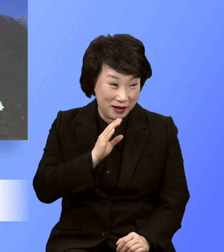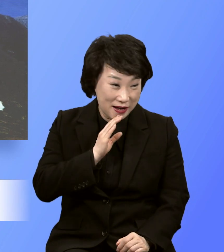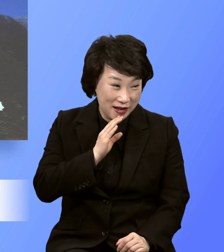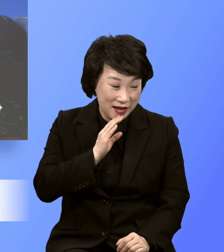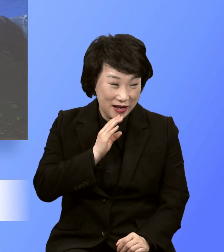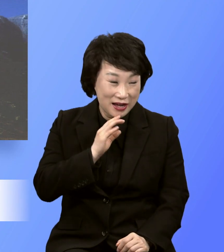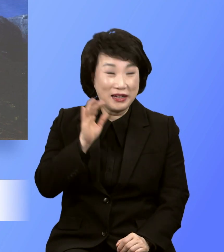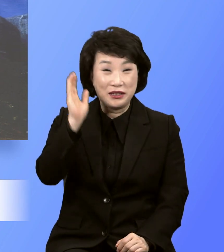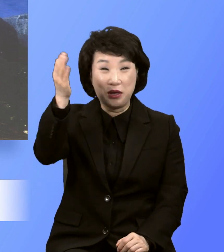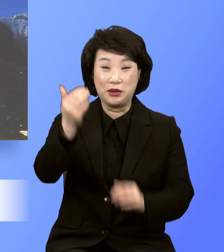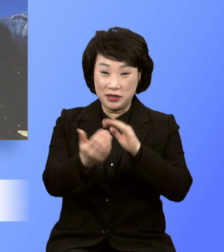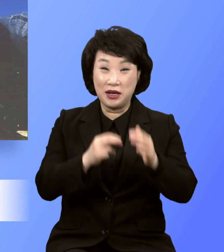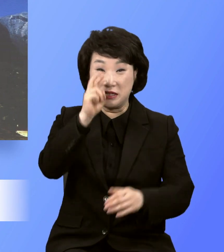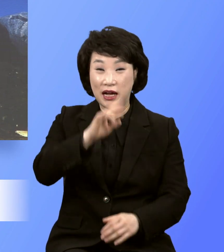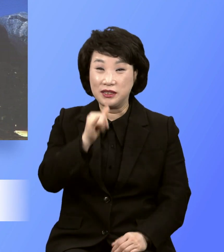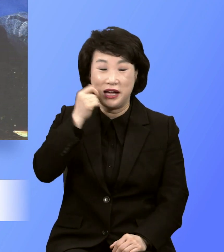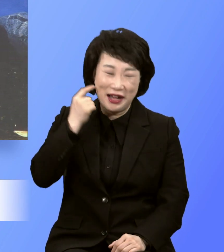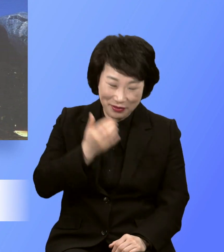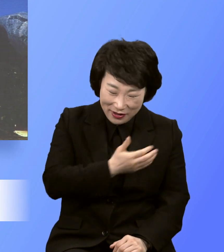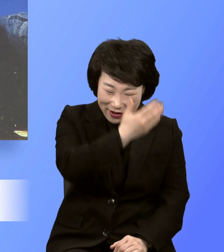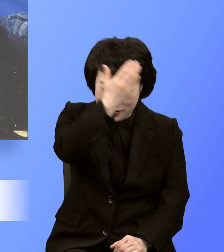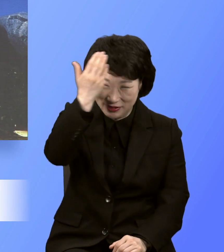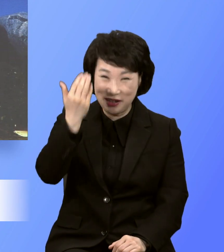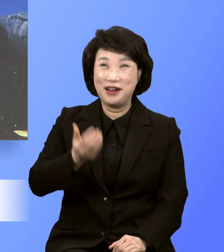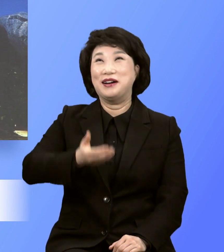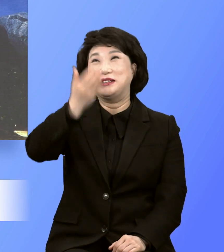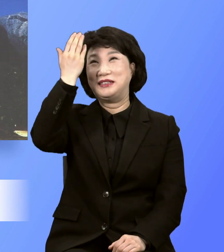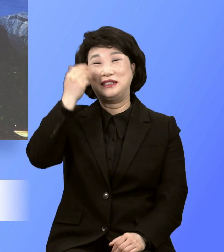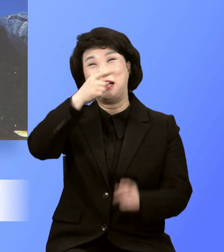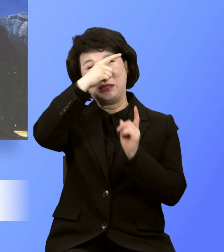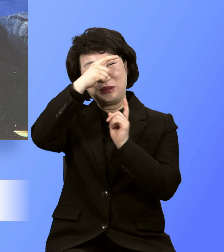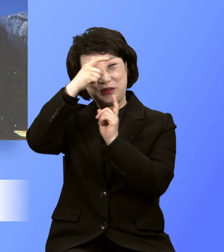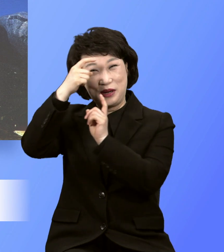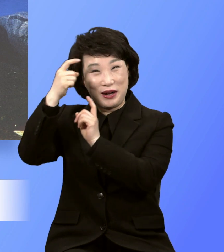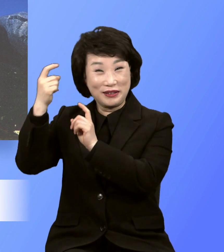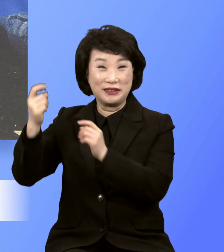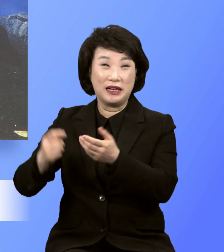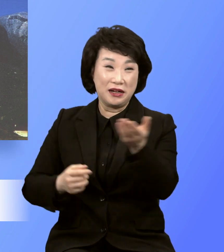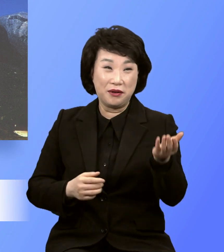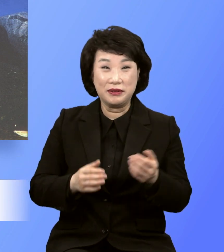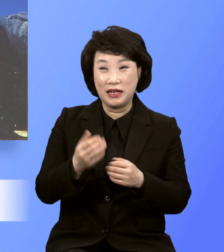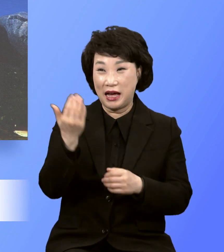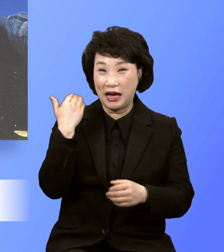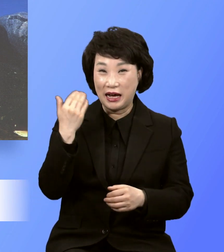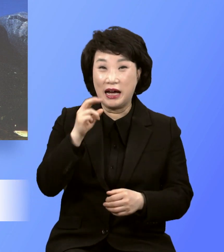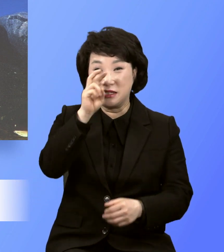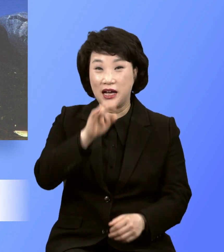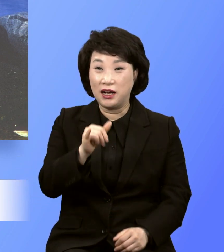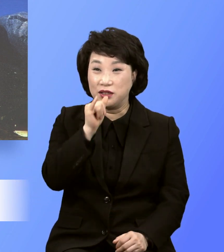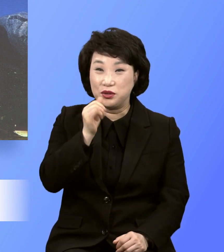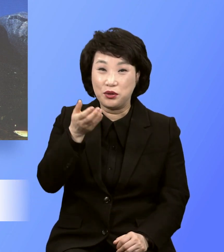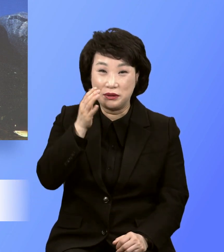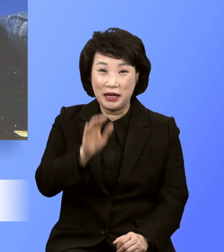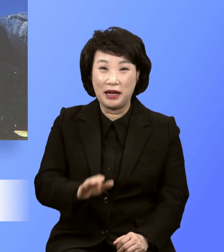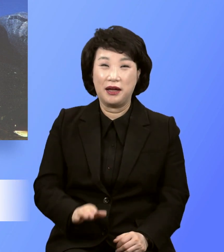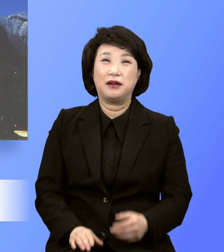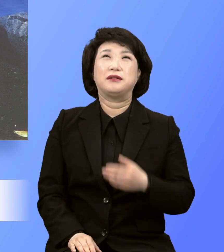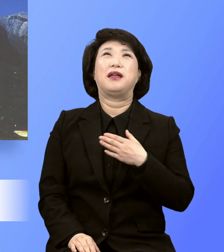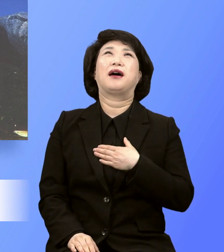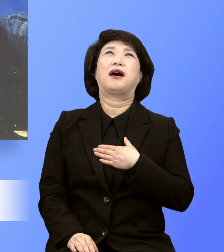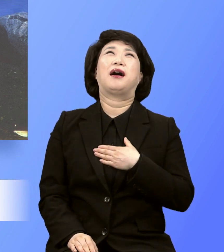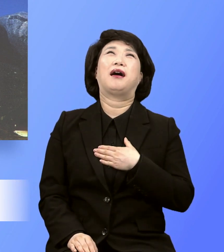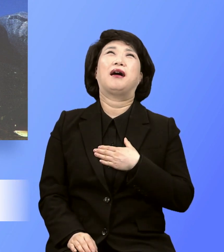아름다웠던 지난 추억들, 아까 찬양하는 사람들이 찬양 시간에 찬양을 부를 때